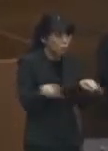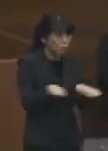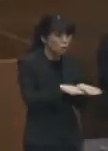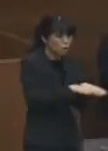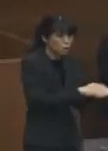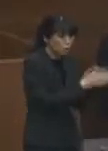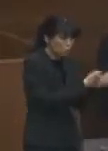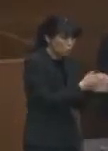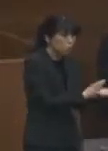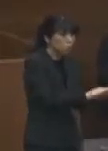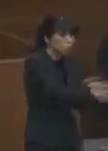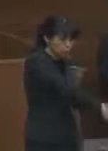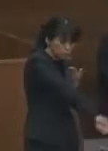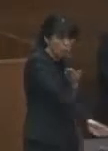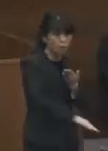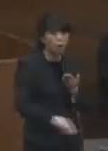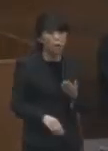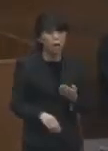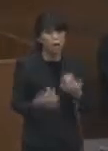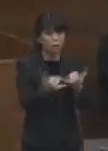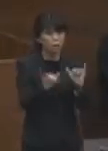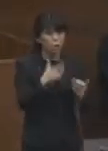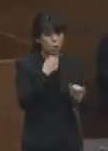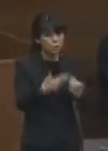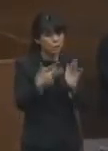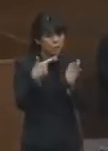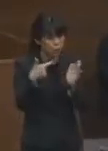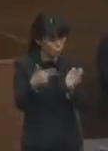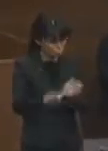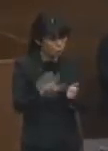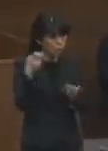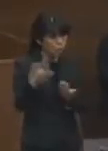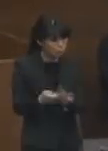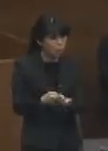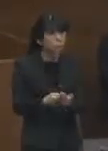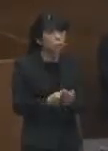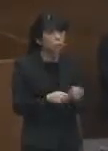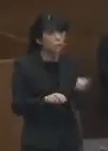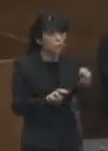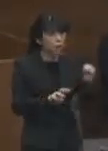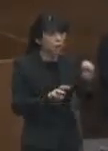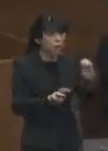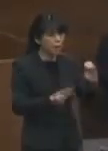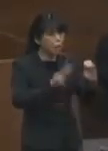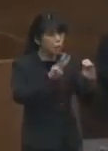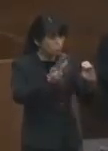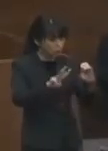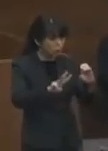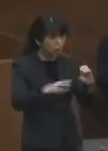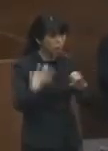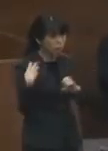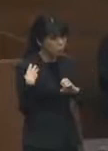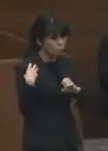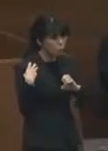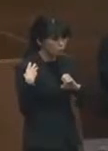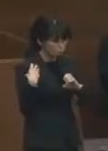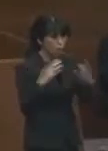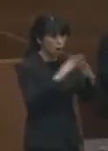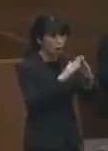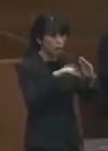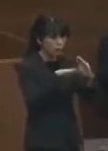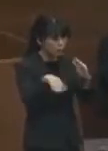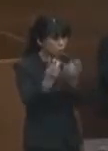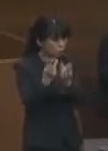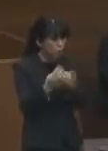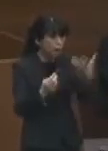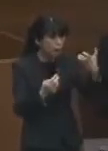人数で、社会福祉法第16条が定めますケースワーカーの標準世帯数80世帯以下となるよう、福祉